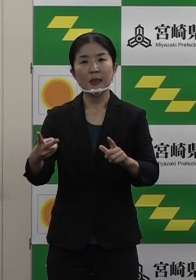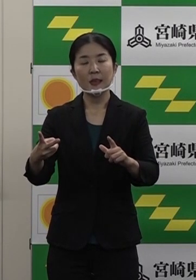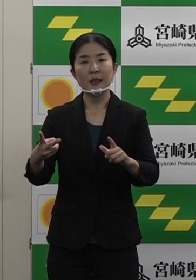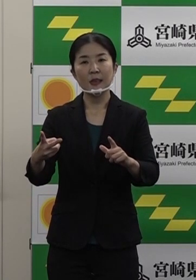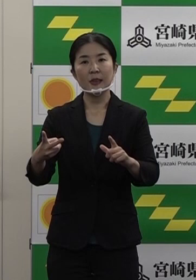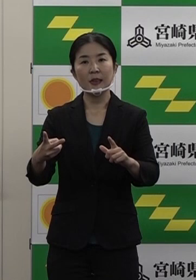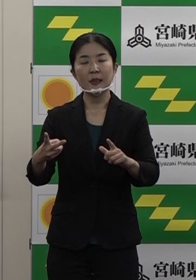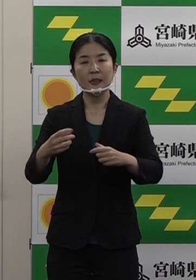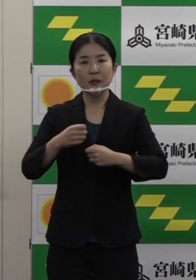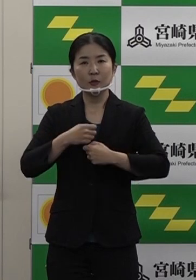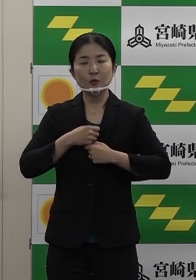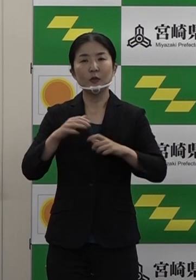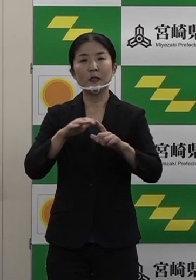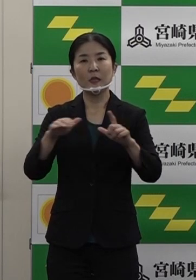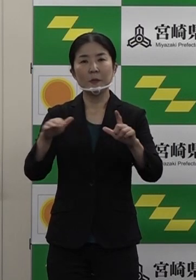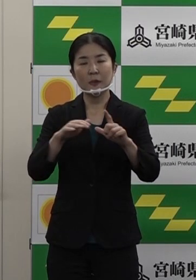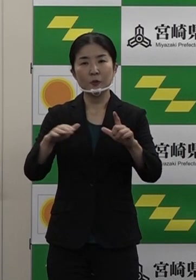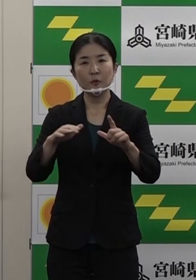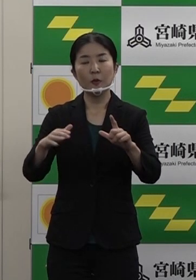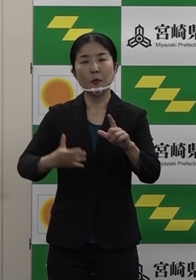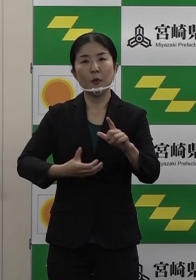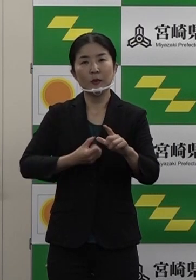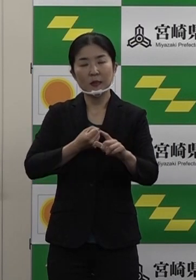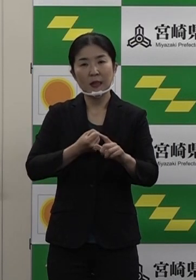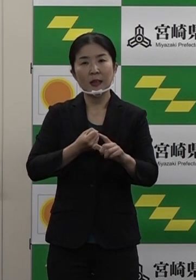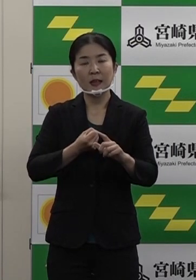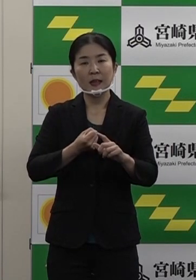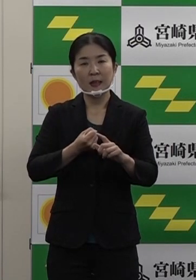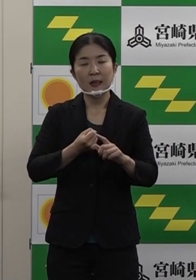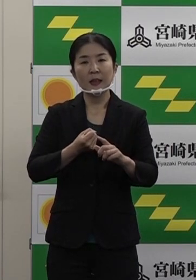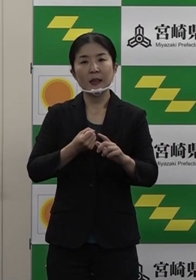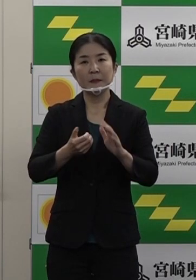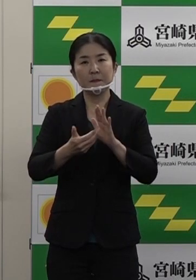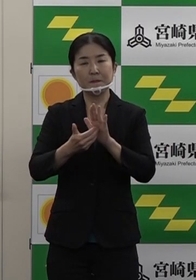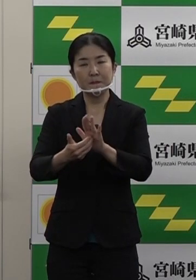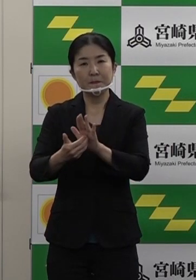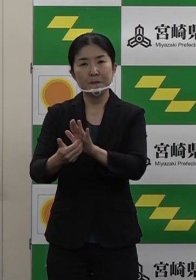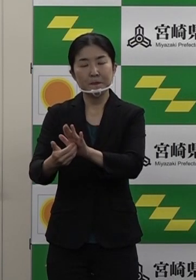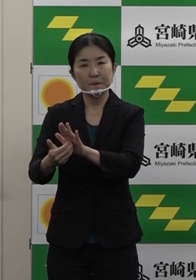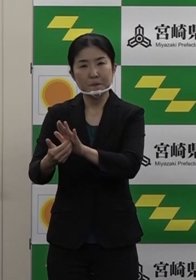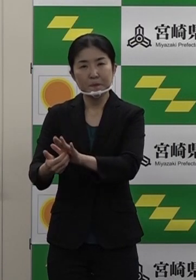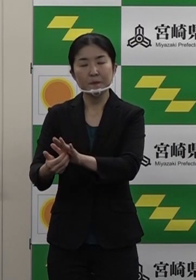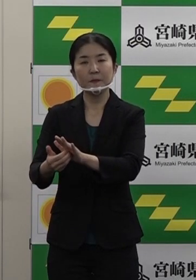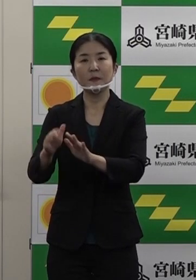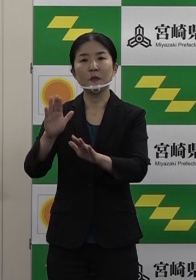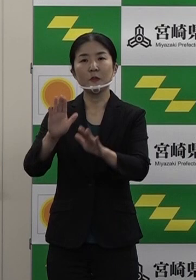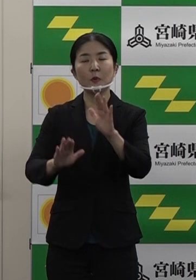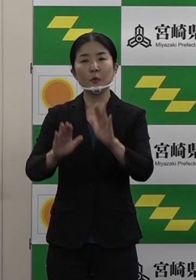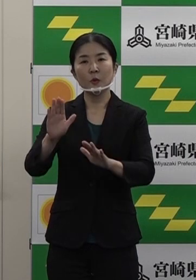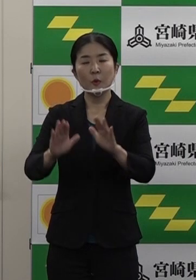ベルを維持して、なんとか十分に沈静化する状況というものを